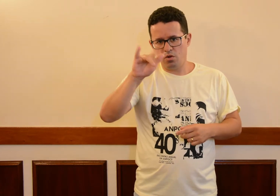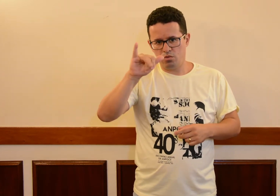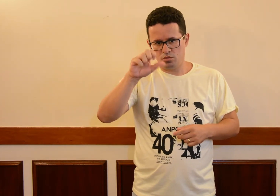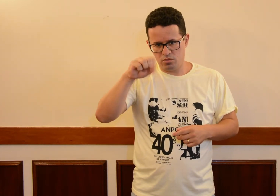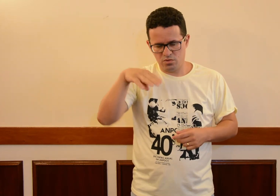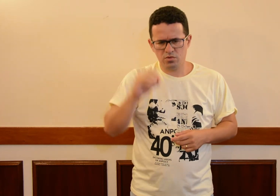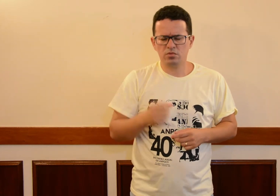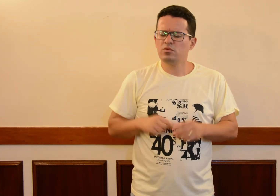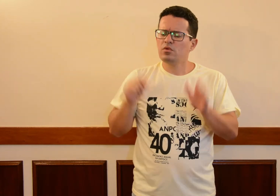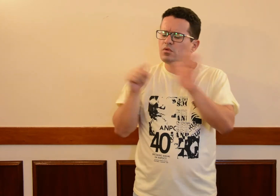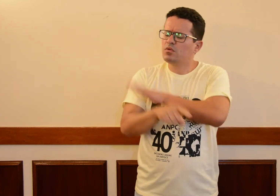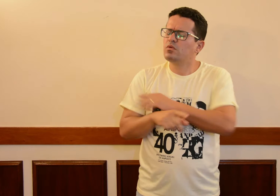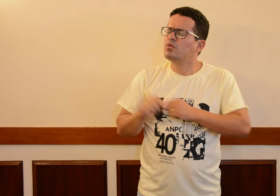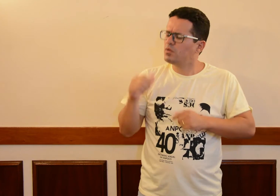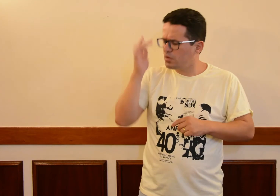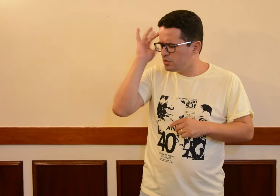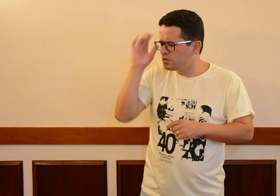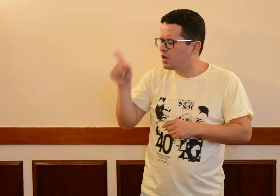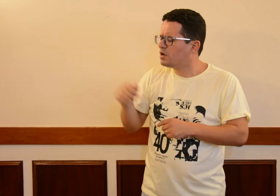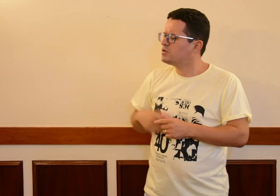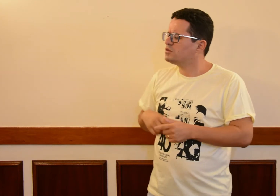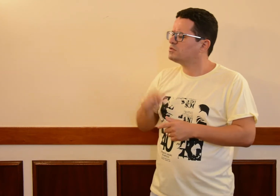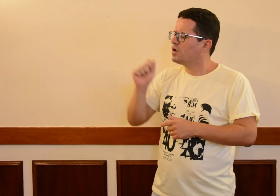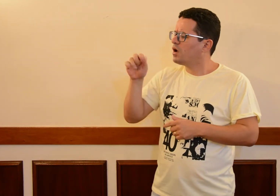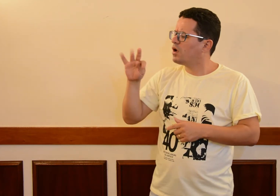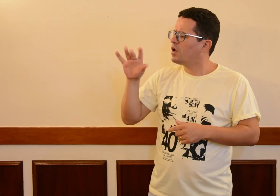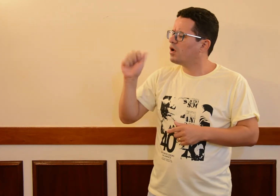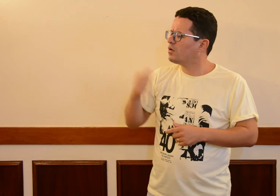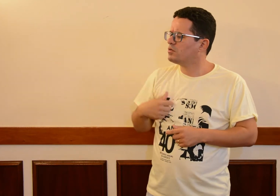para ele. E ele respondeu: ele não entende as coisas.